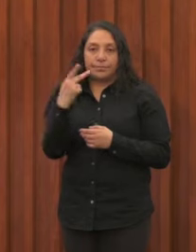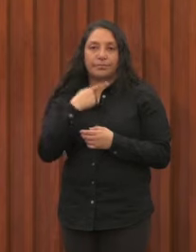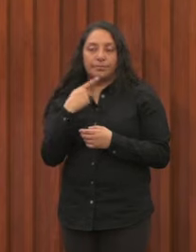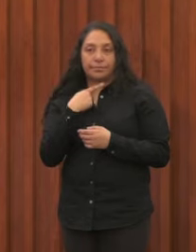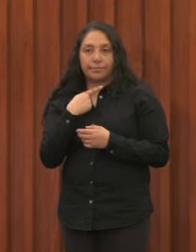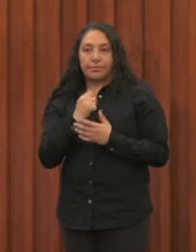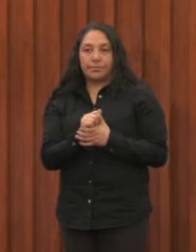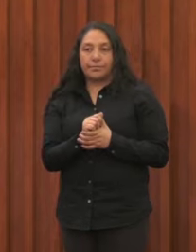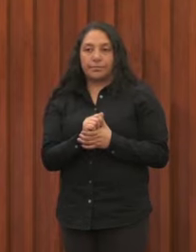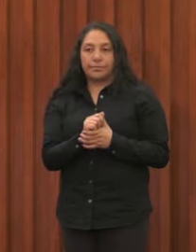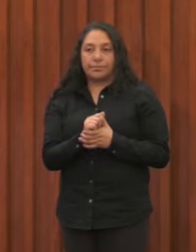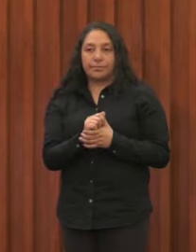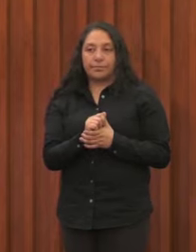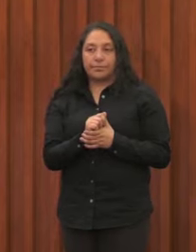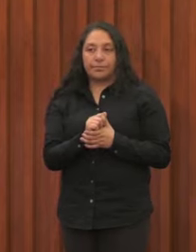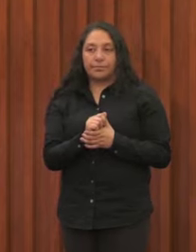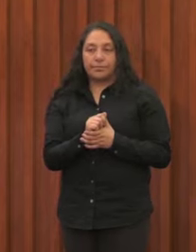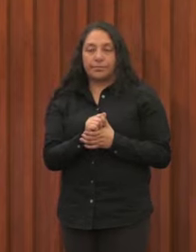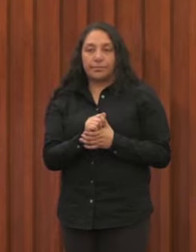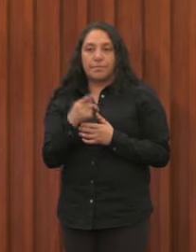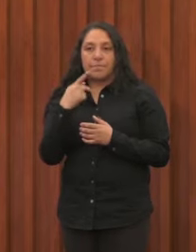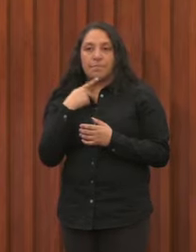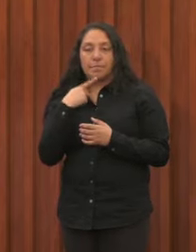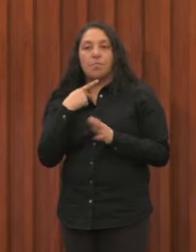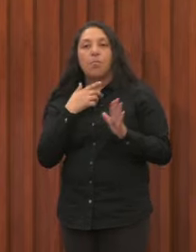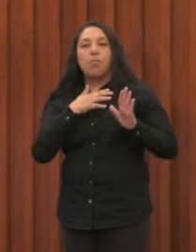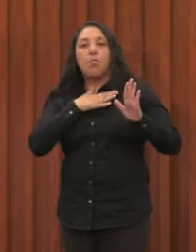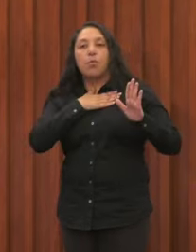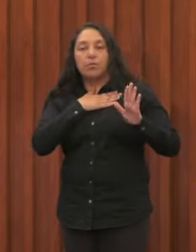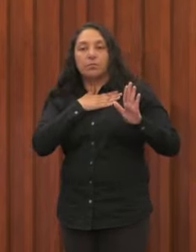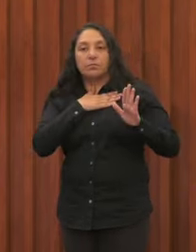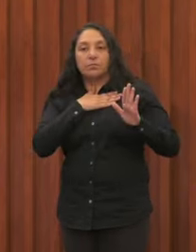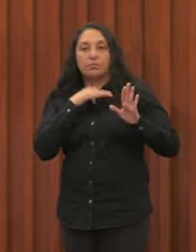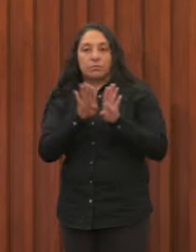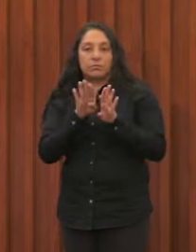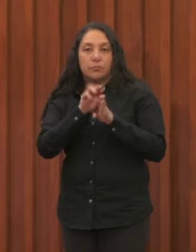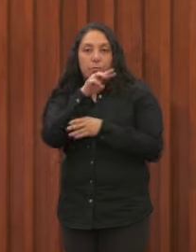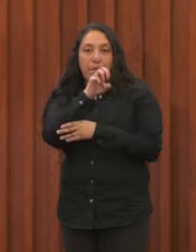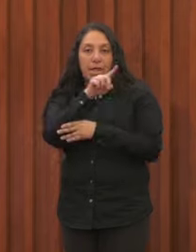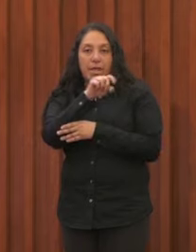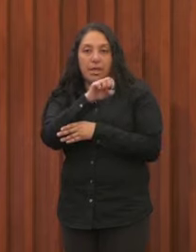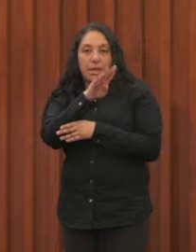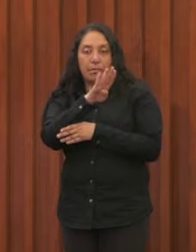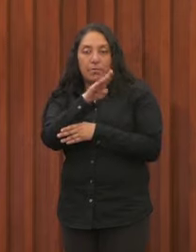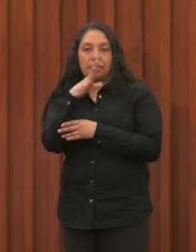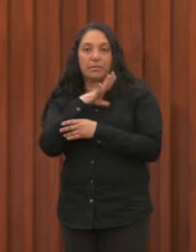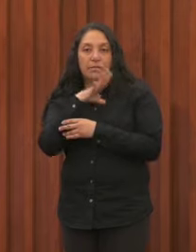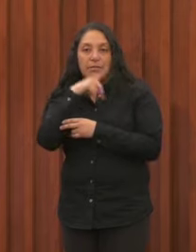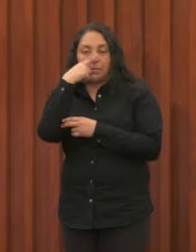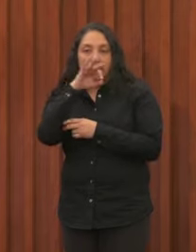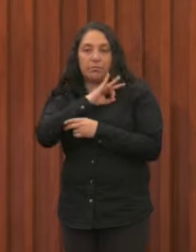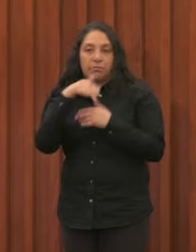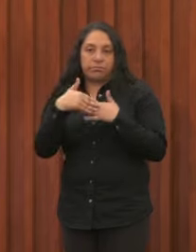y de personas comprometidas como hay en Menel para poder recorrer.